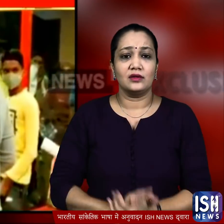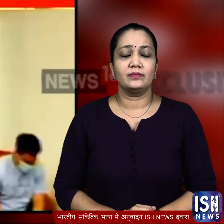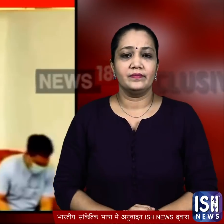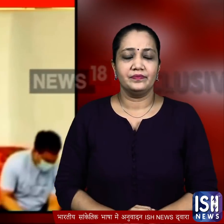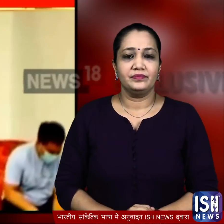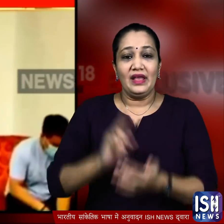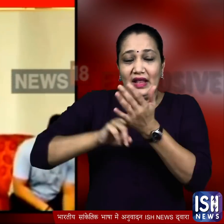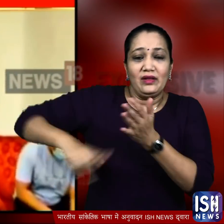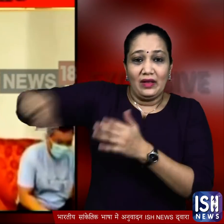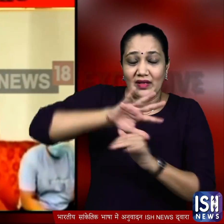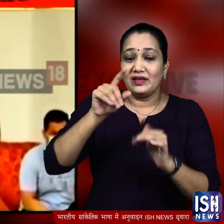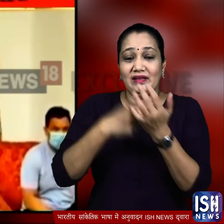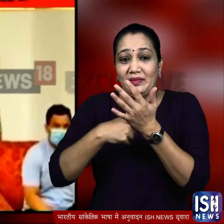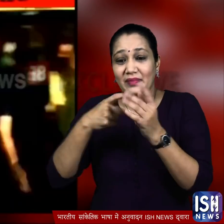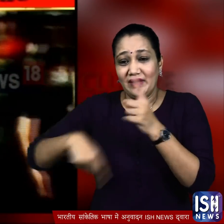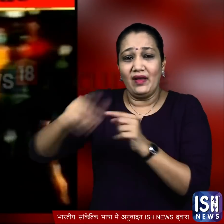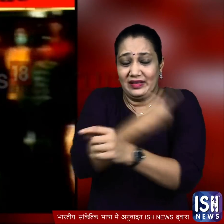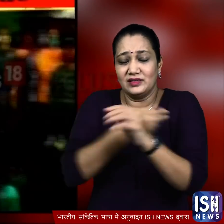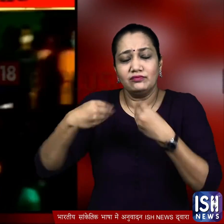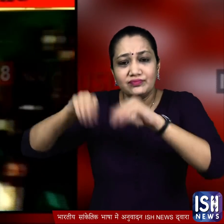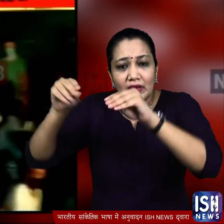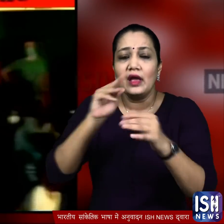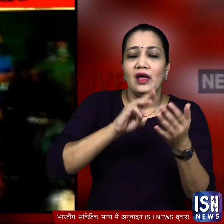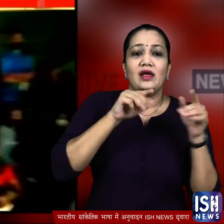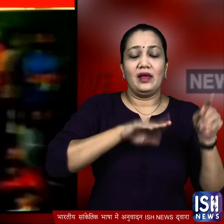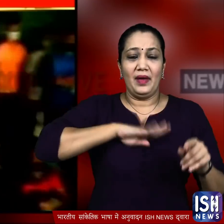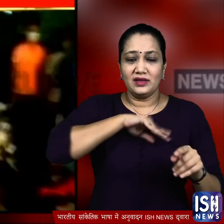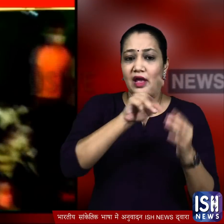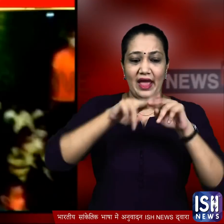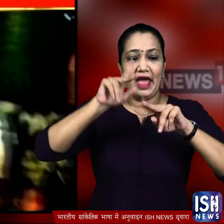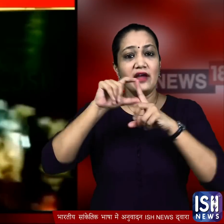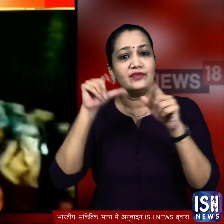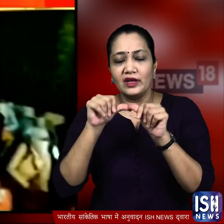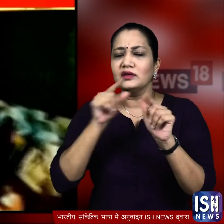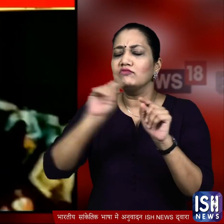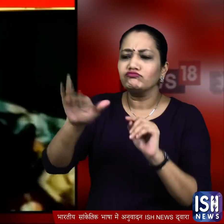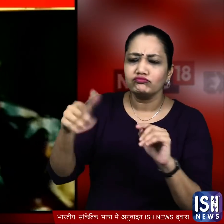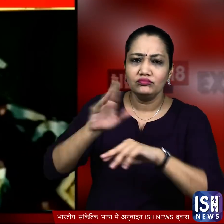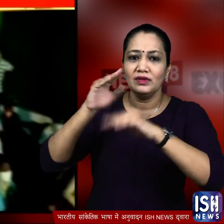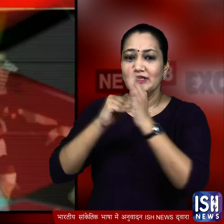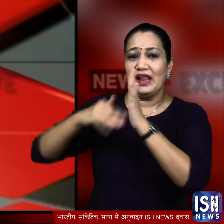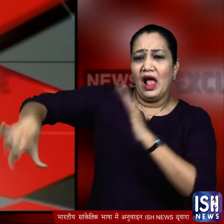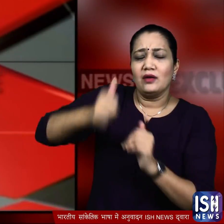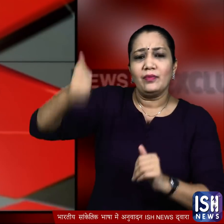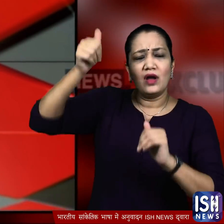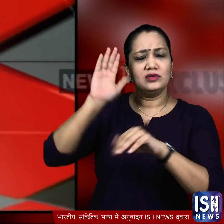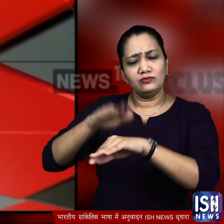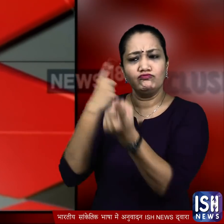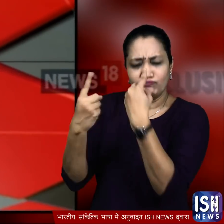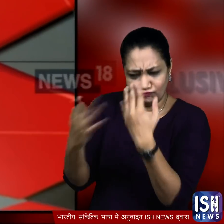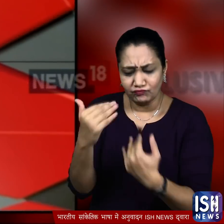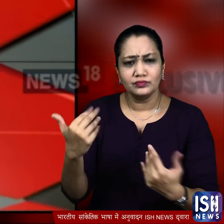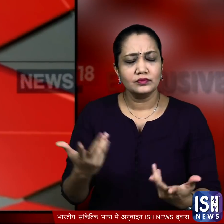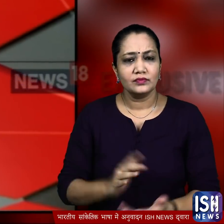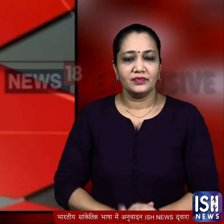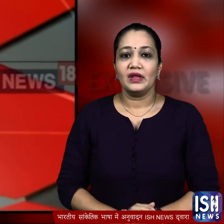मुताबिक नंदुरबार में रेमडेसिविर बांटने की घटना पर राज्य सरकार के एफडीए विभाग ने भी जिला प्रशासन से सफाई मांगी, क्योंकि कानून